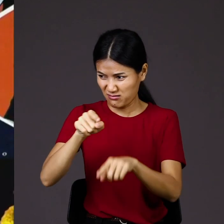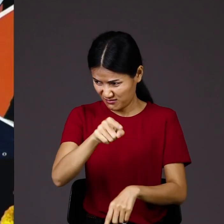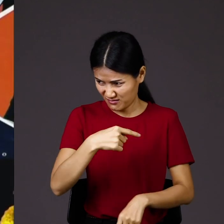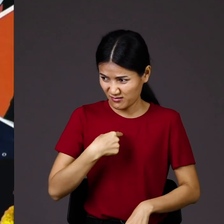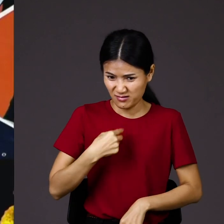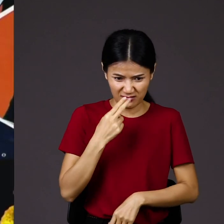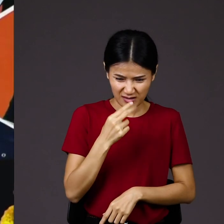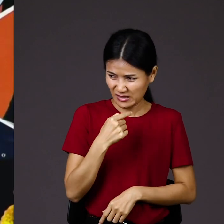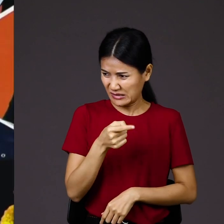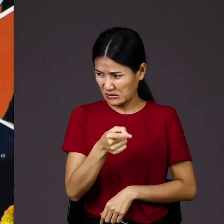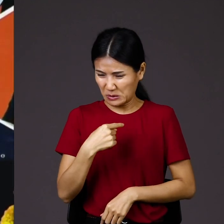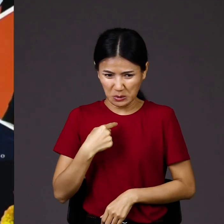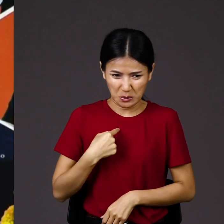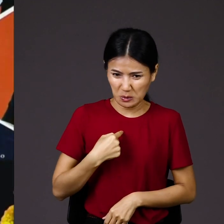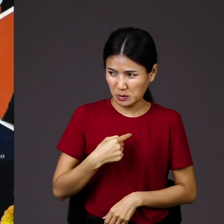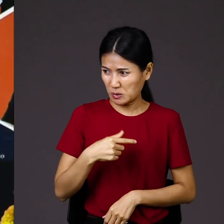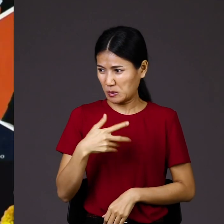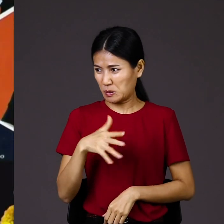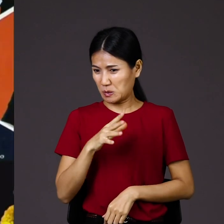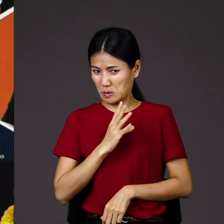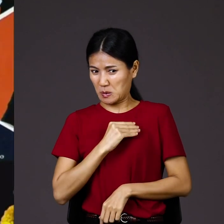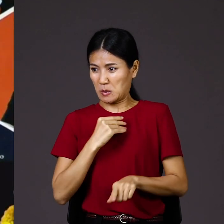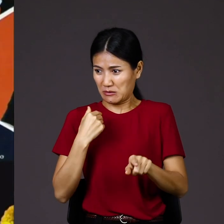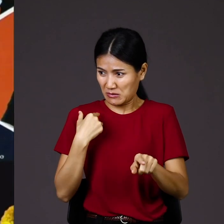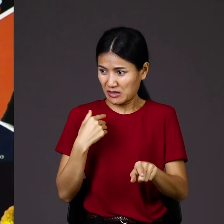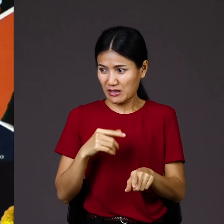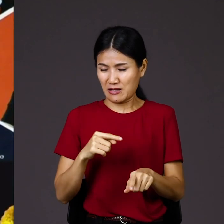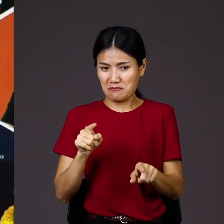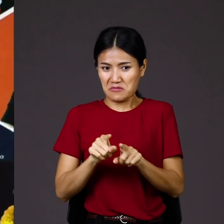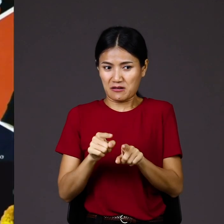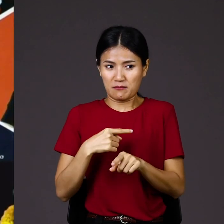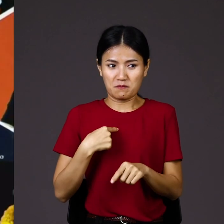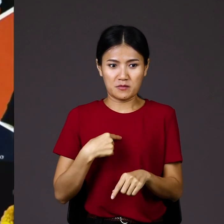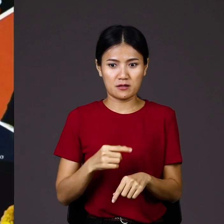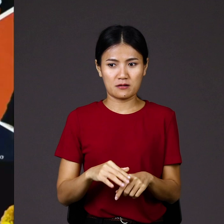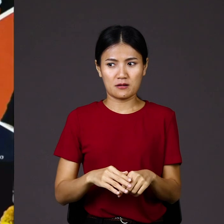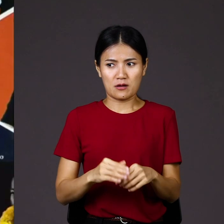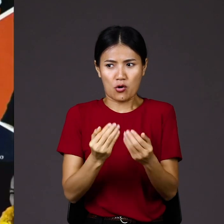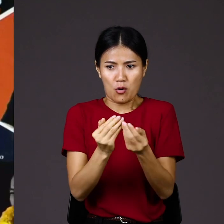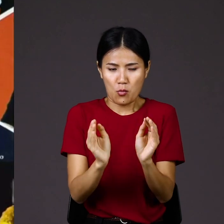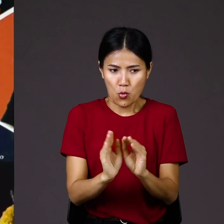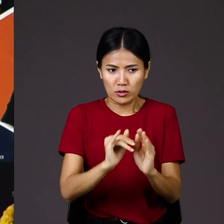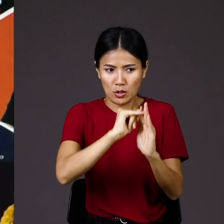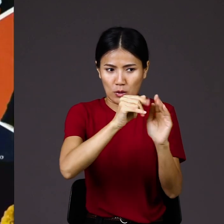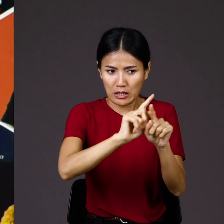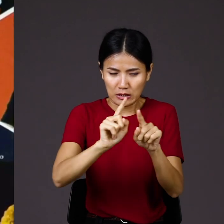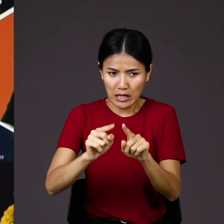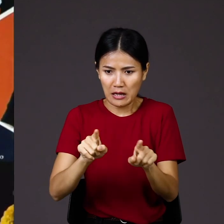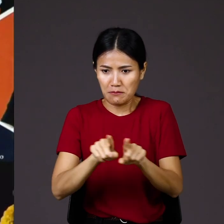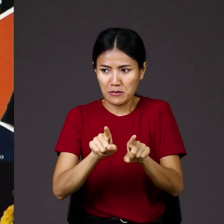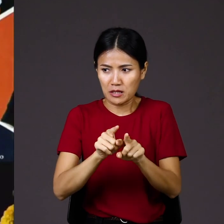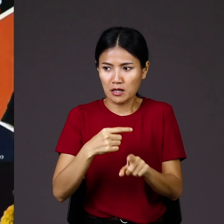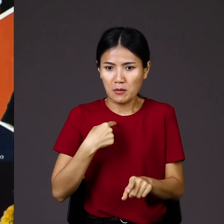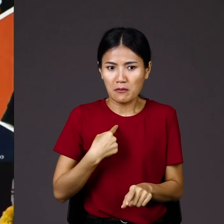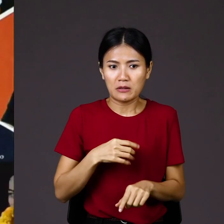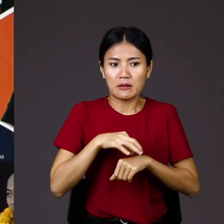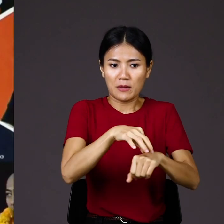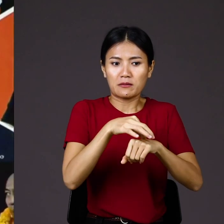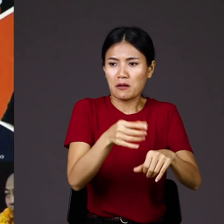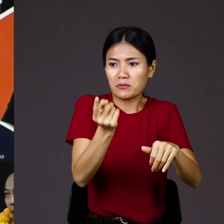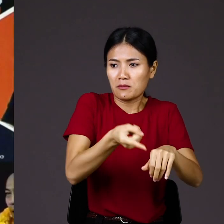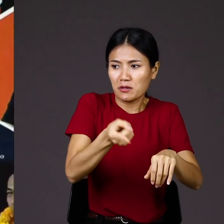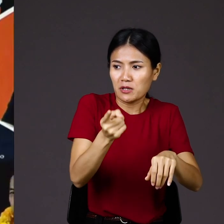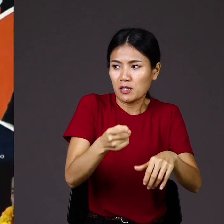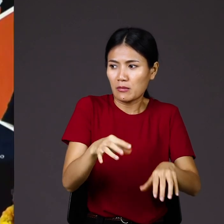ช่วยกันได้แต่ท้องถิ่นนี่โหดมีเจ้าที่เยอะมีเจ้าของพื้นที่เยอะมีตระกูลมีบ้านใหญ่อยู่ทุกจัง